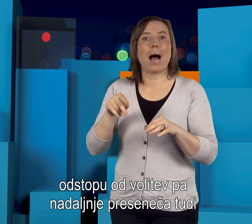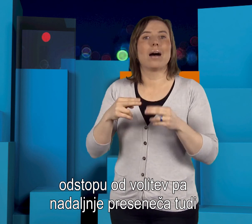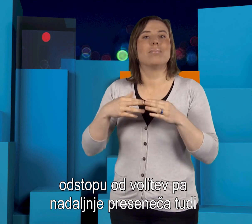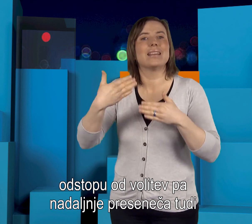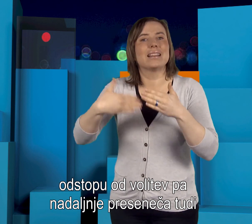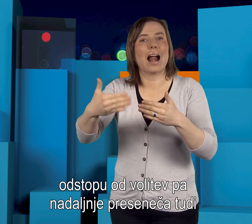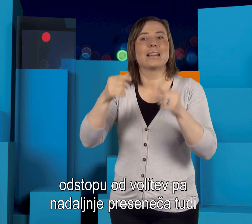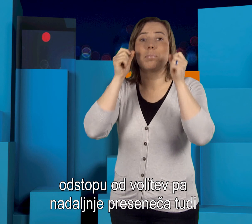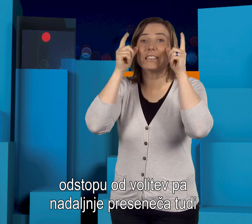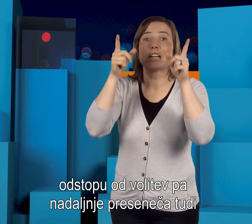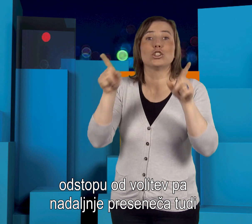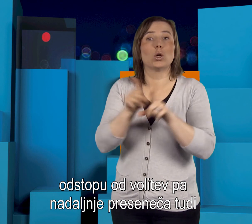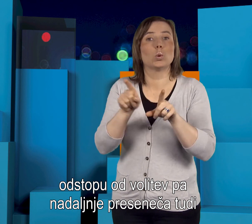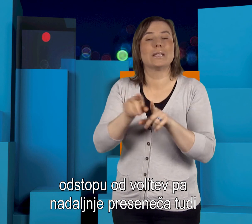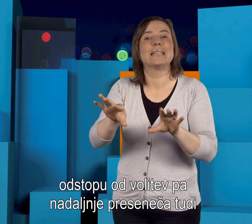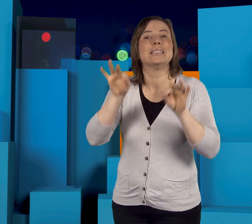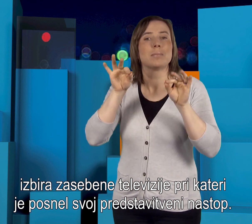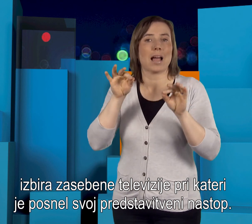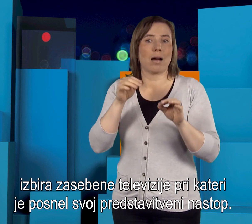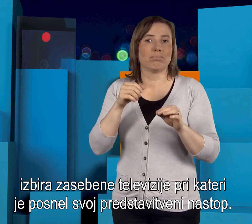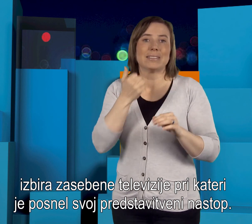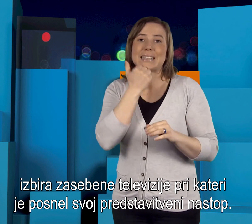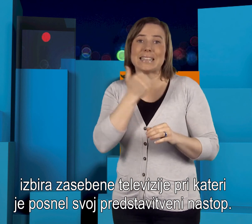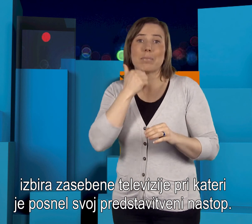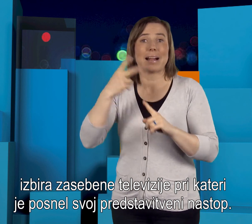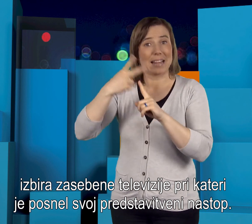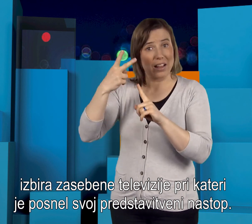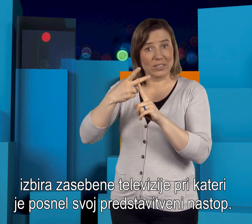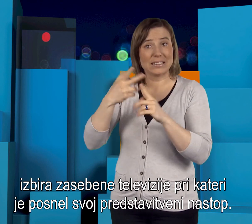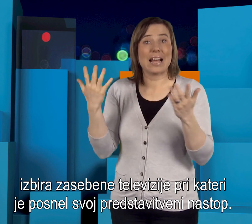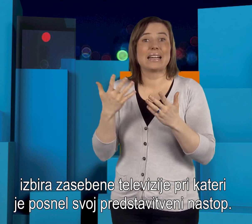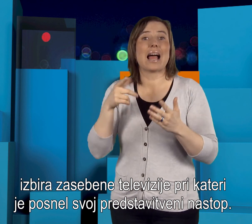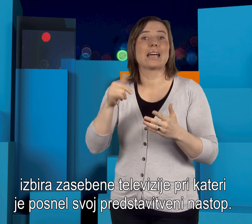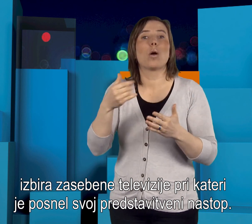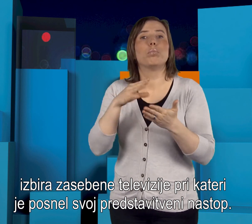zasebne televizije, pri kateri je posnel svoj predstavitveni nastop.